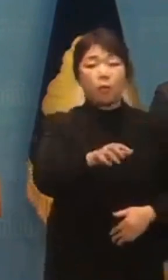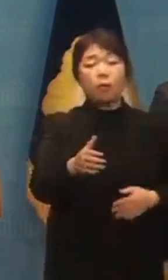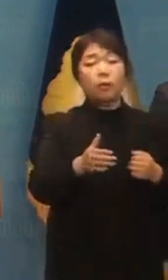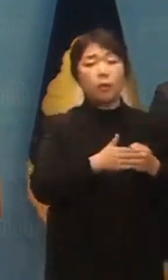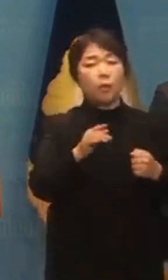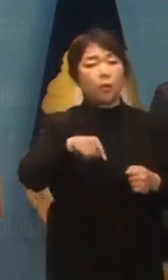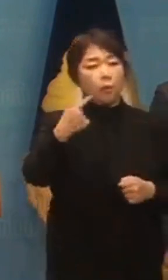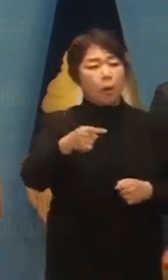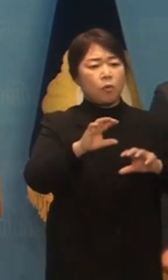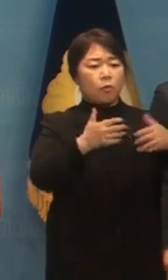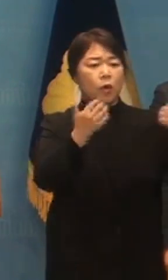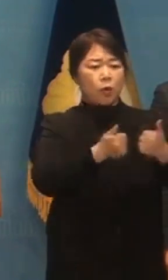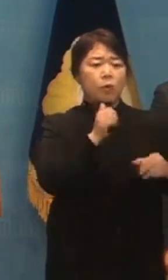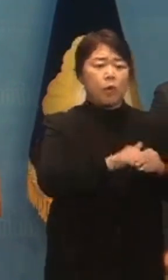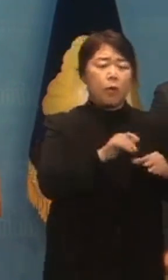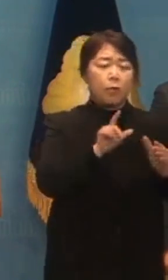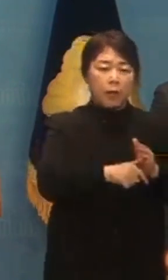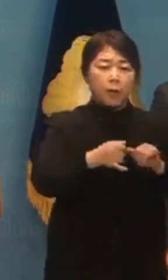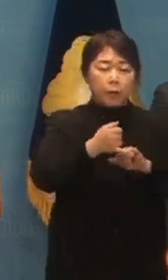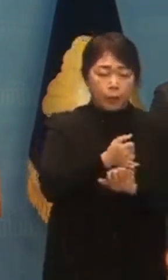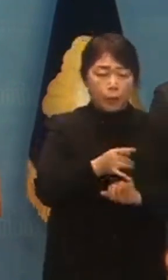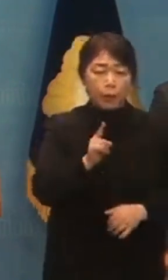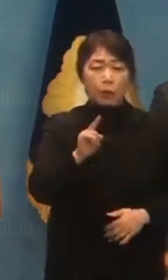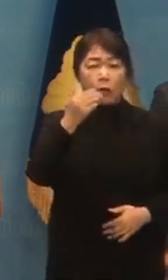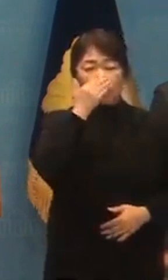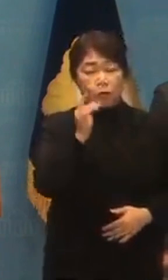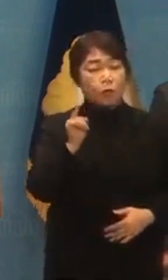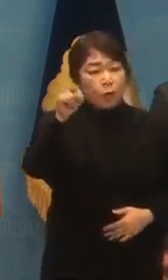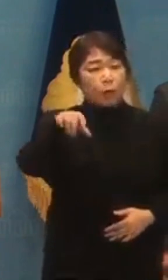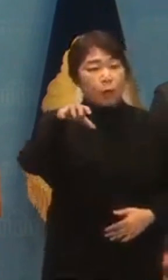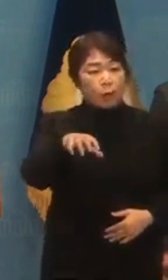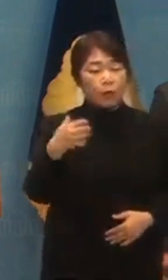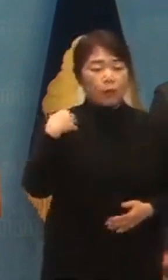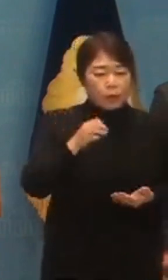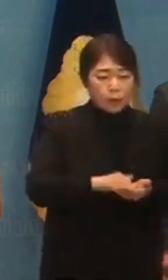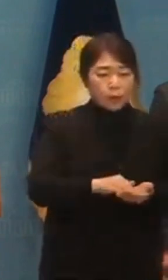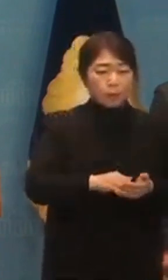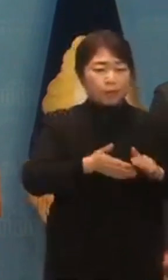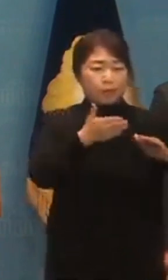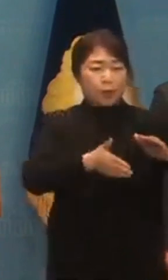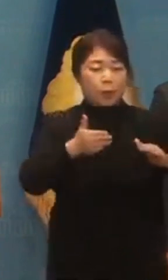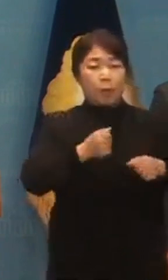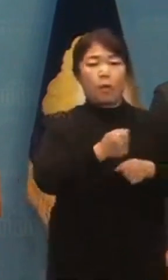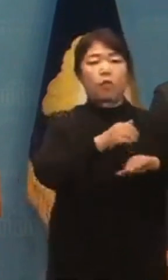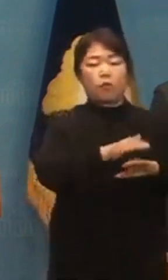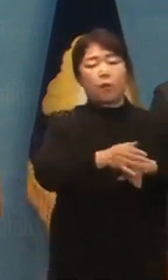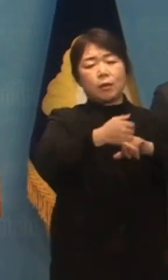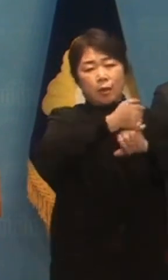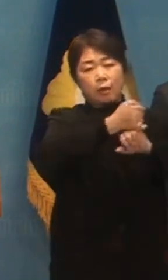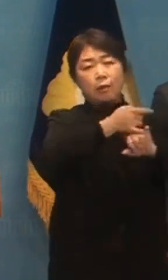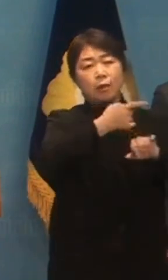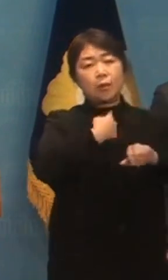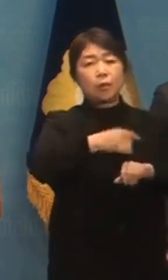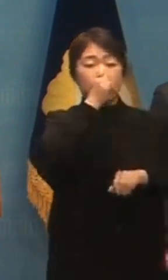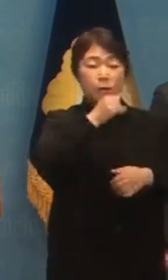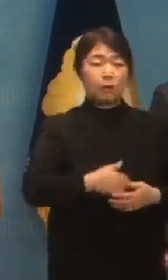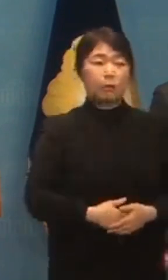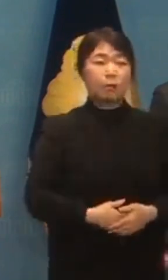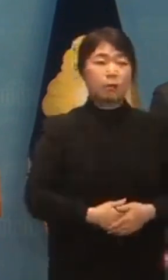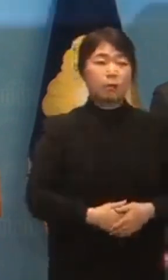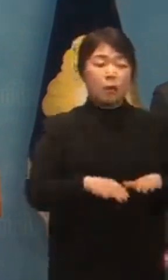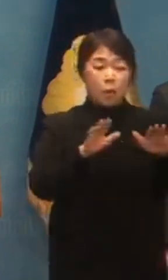다음 총선 때는 반드시 순천의 선거구를 돌려드리겠다라고 약속을 했습니다.